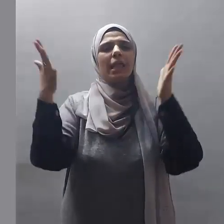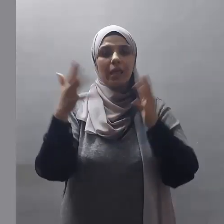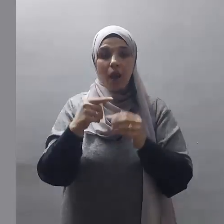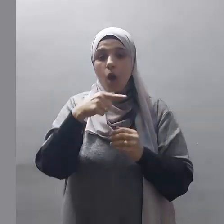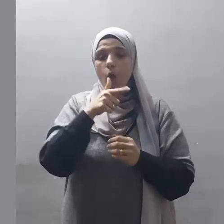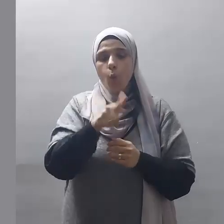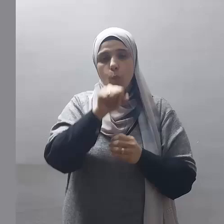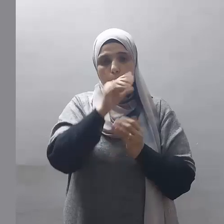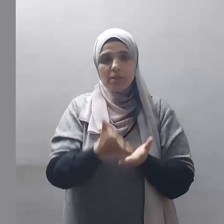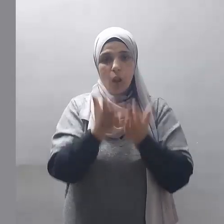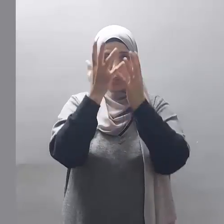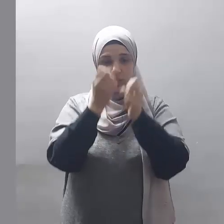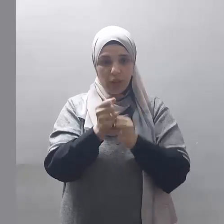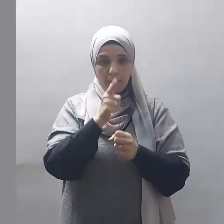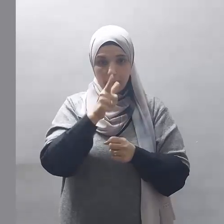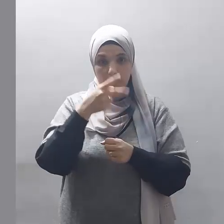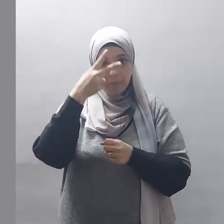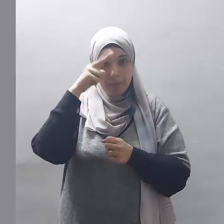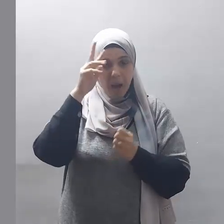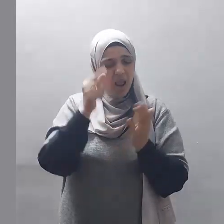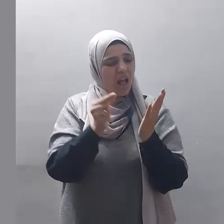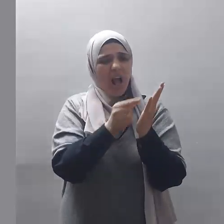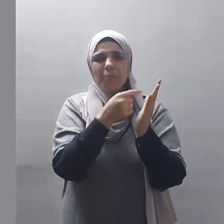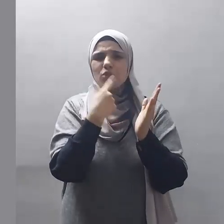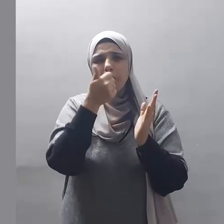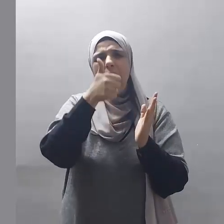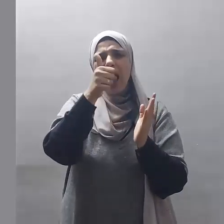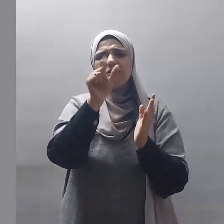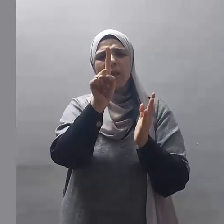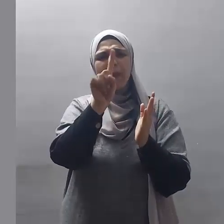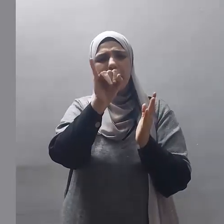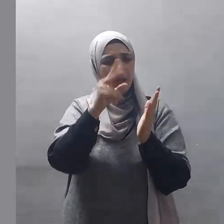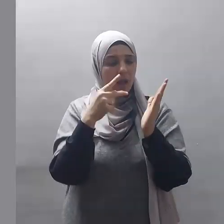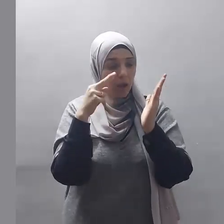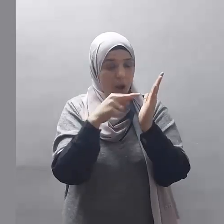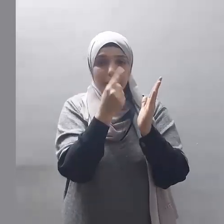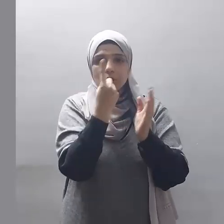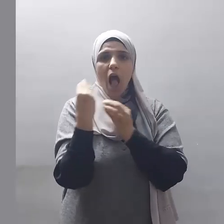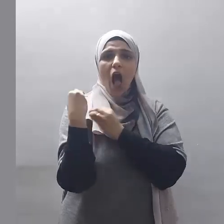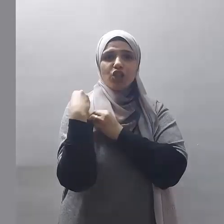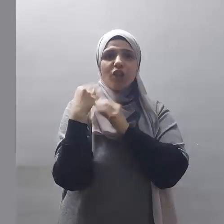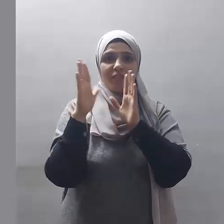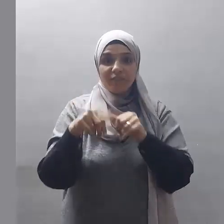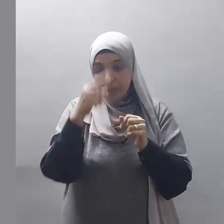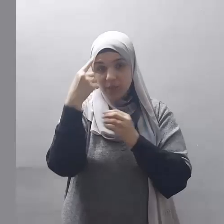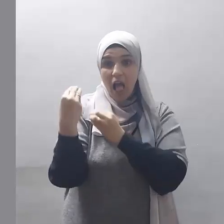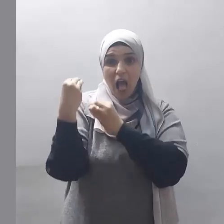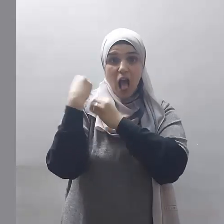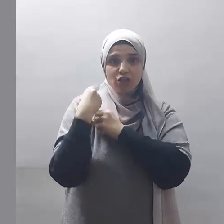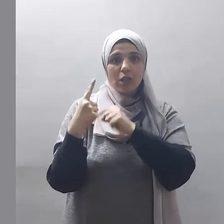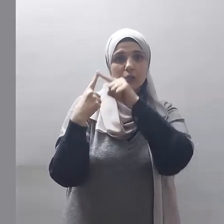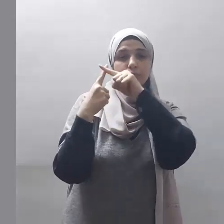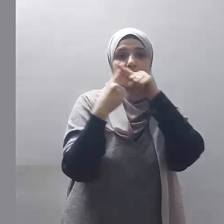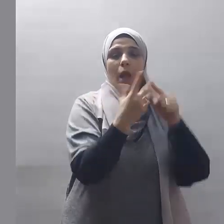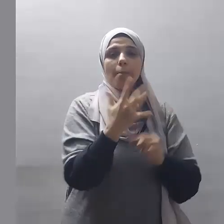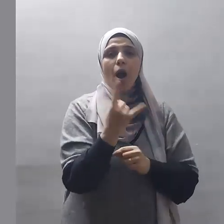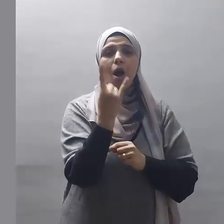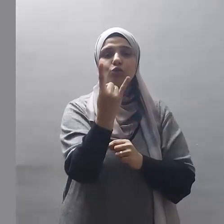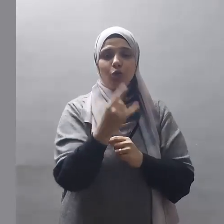وسلم من قرا حرفا من كتاب الله فله به حسنه والحسنه بعشر امثالها لا